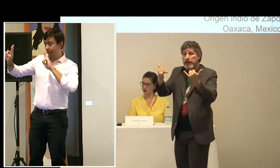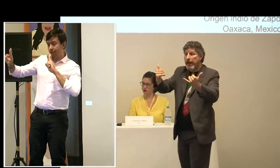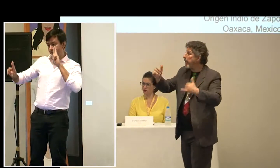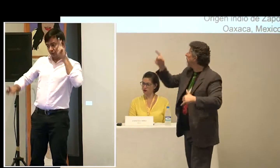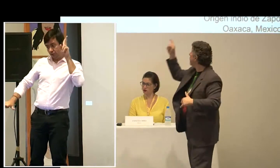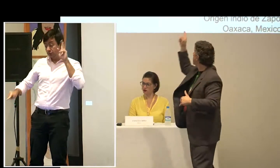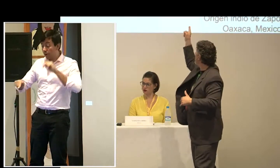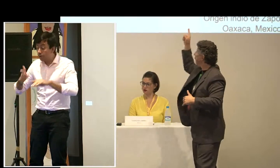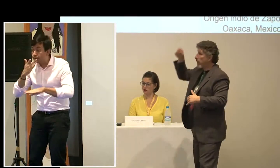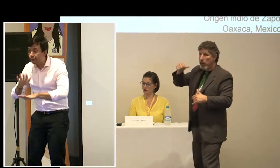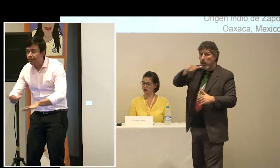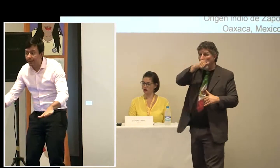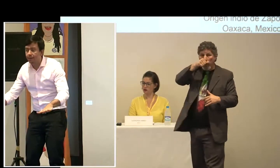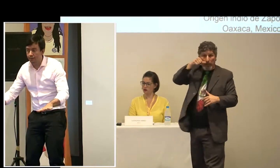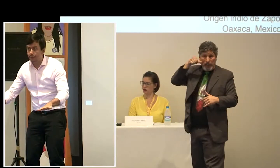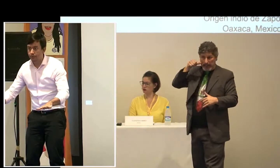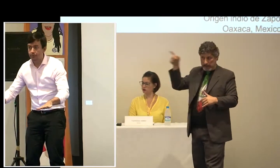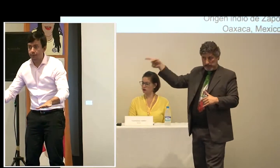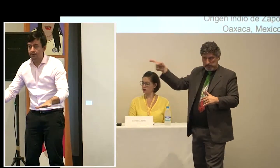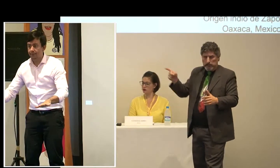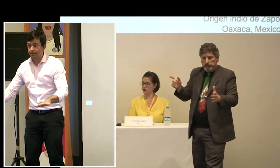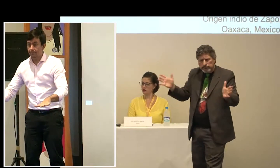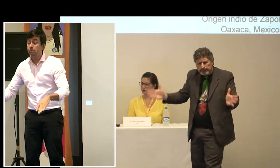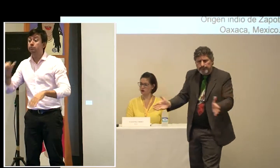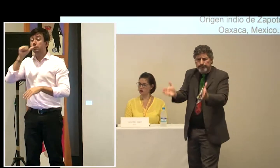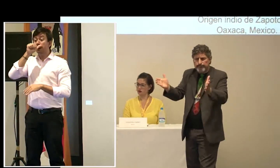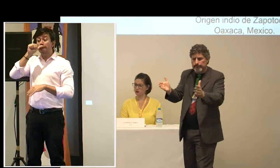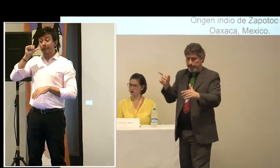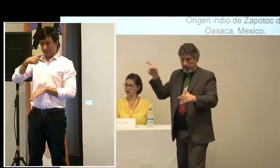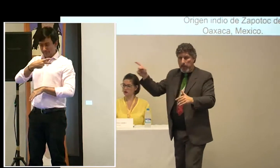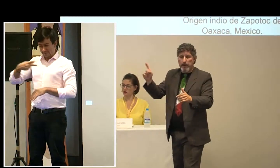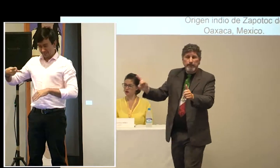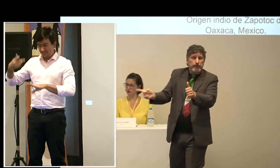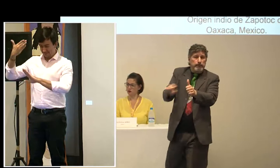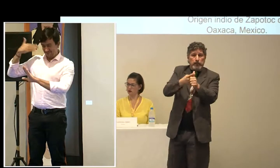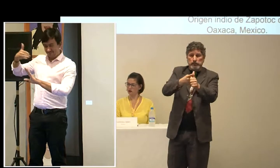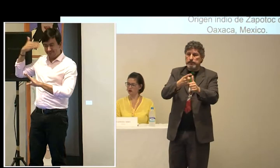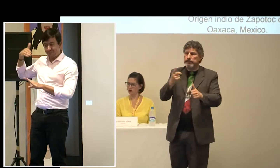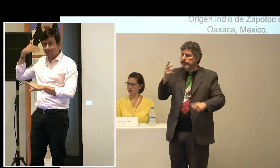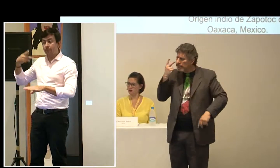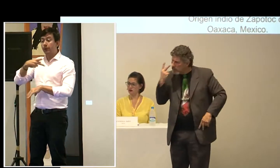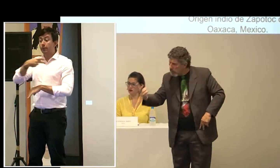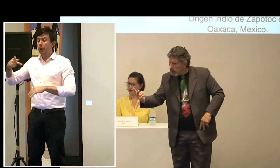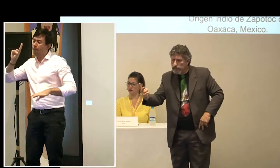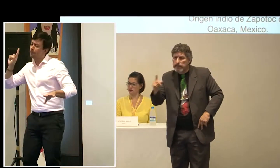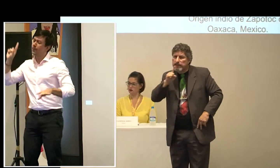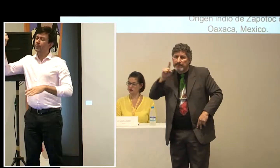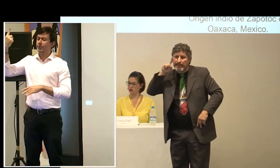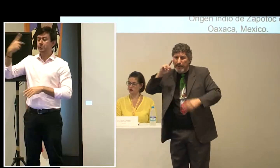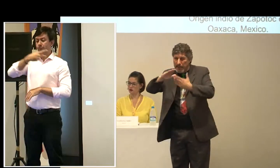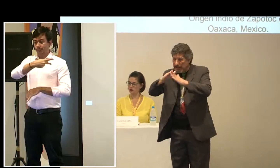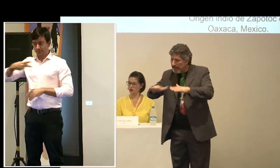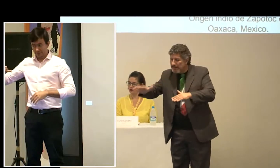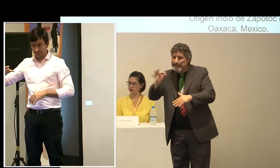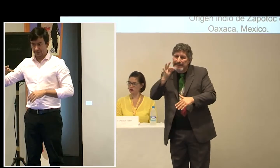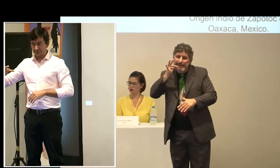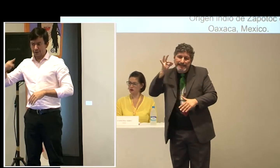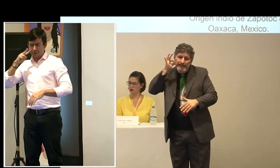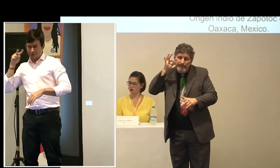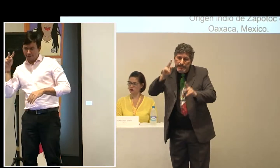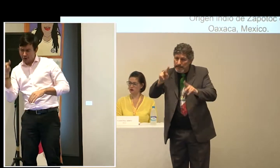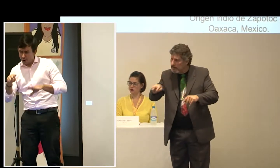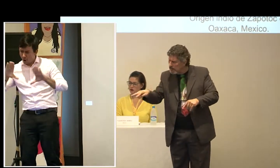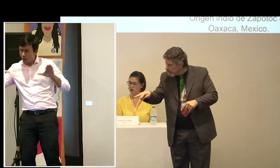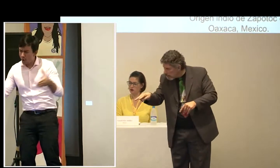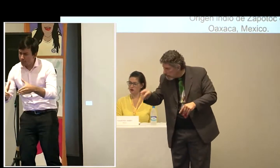geral, as pessoas, os surdos idosos, eles ainda se utilizam da língua oral e os surdos menores utilizam a